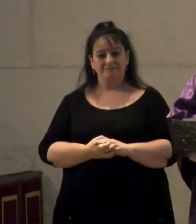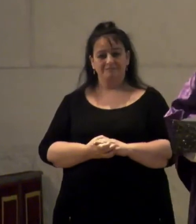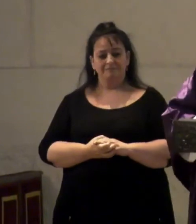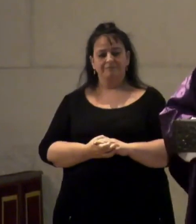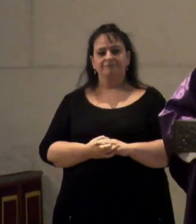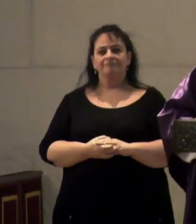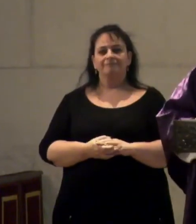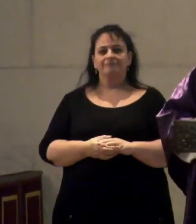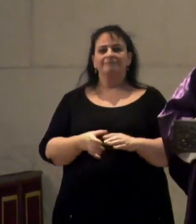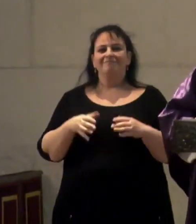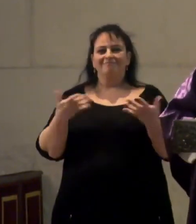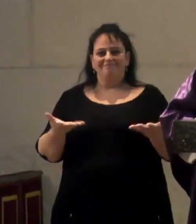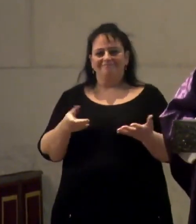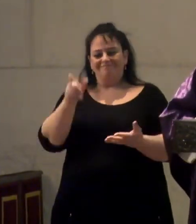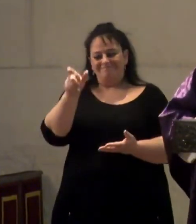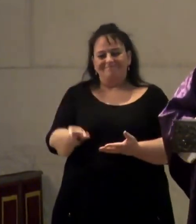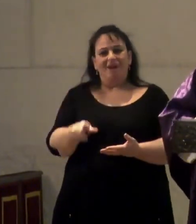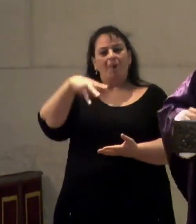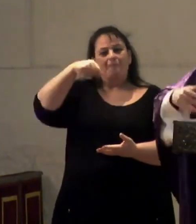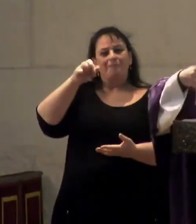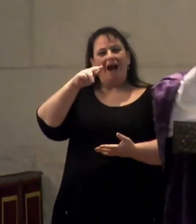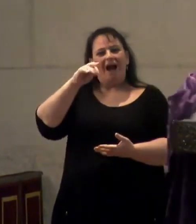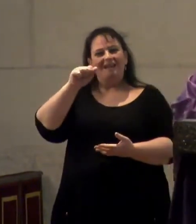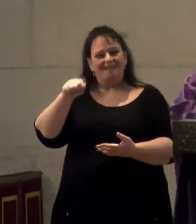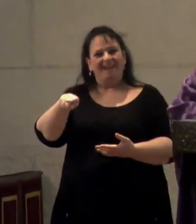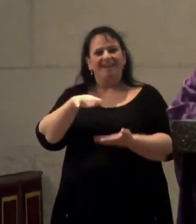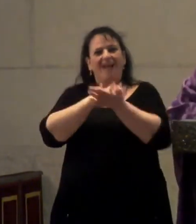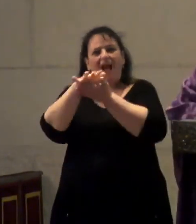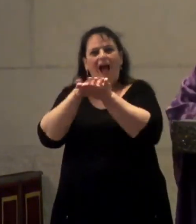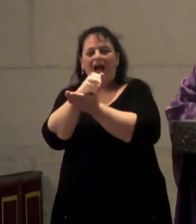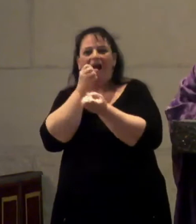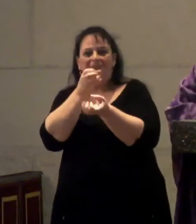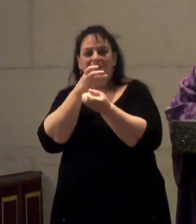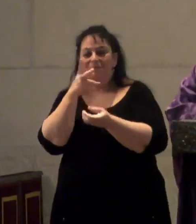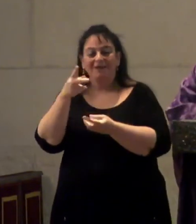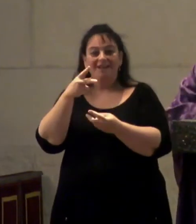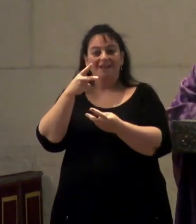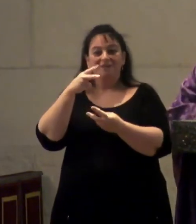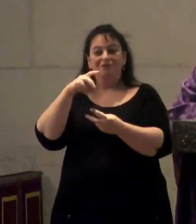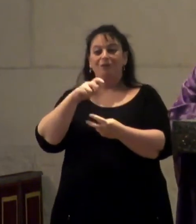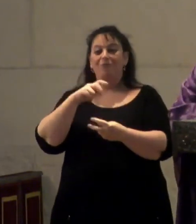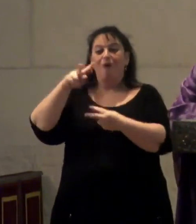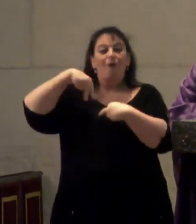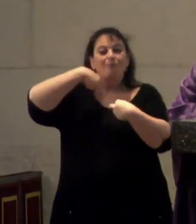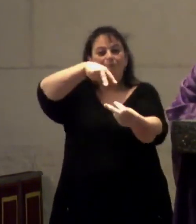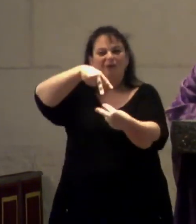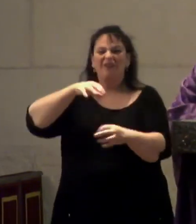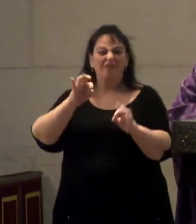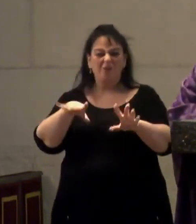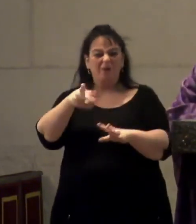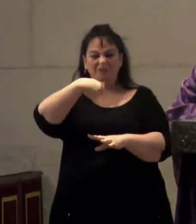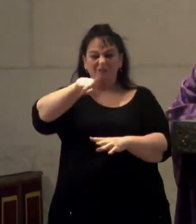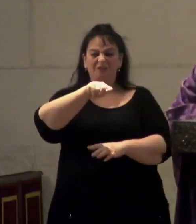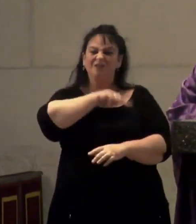Vamos a dejar que hable Marta, porque Marta es la portavoz de muchos de nuestros